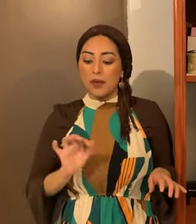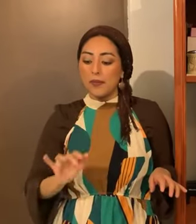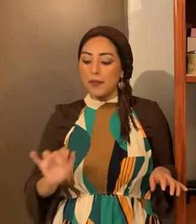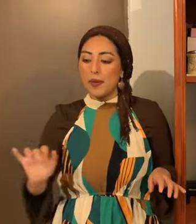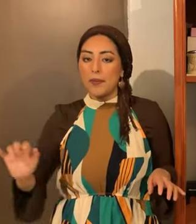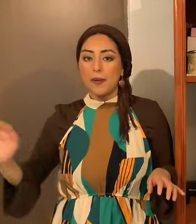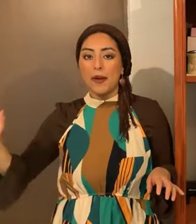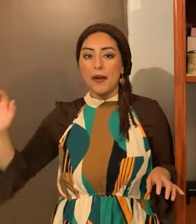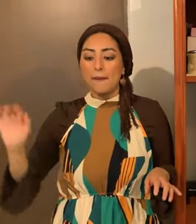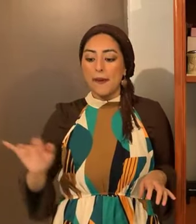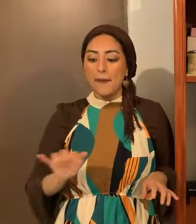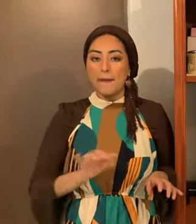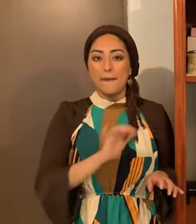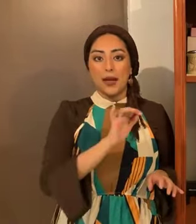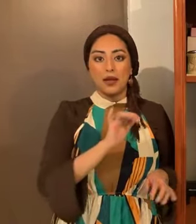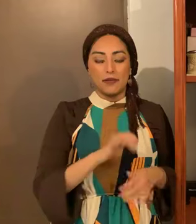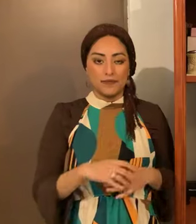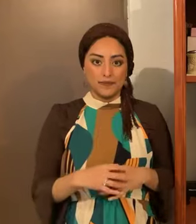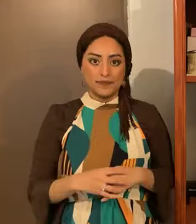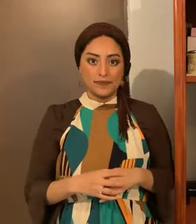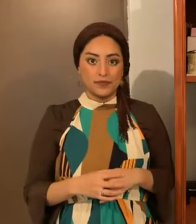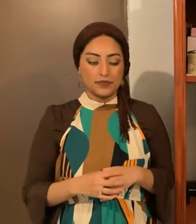una melodía. Ahora, no por esto